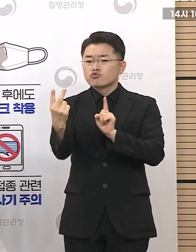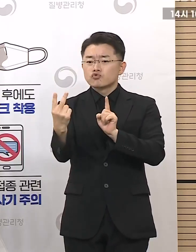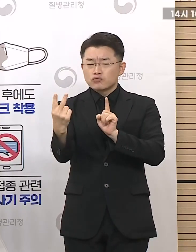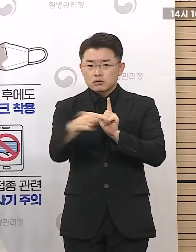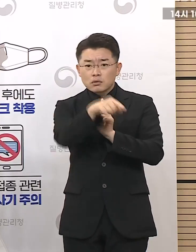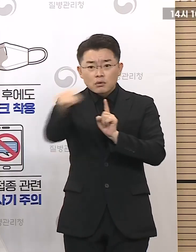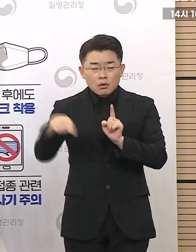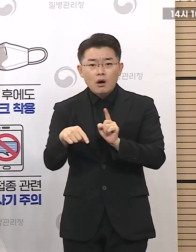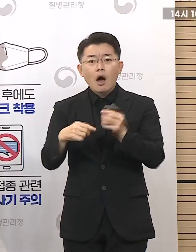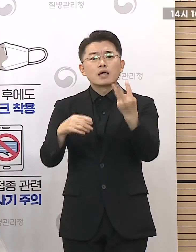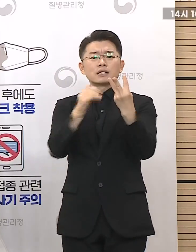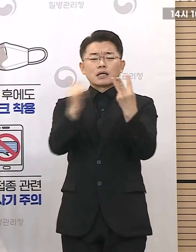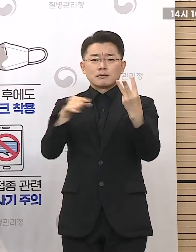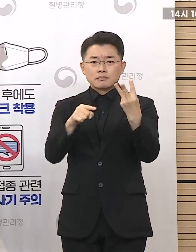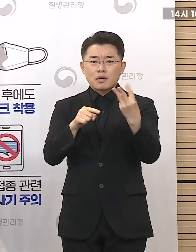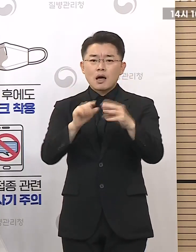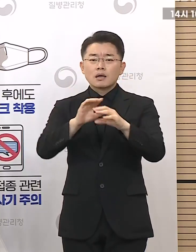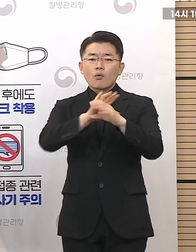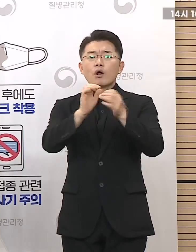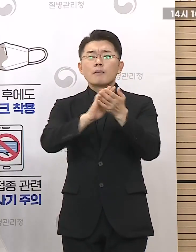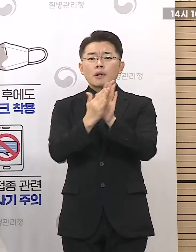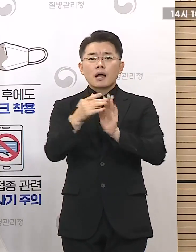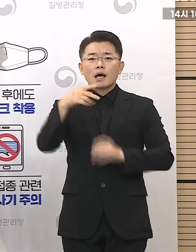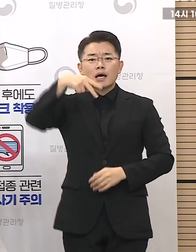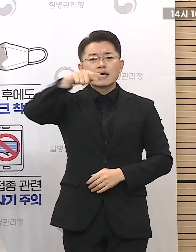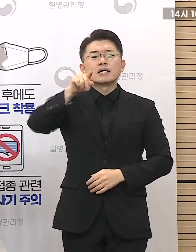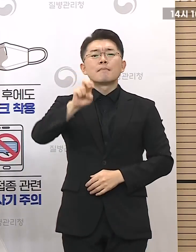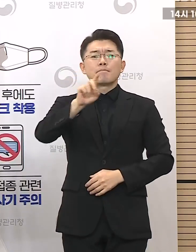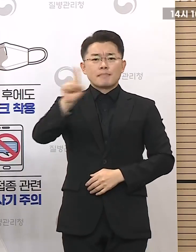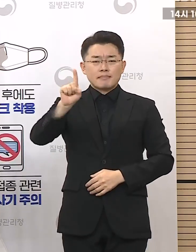감마형 변이가 확인되었습니다.